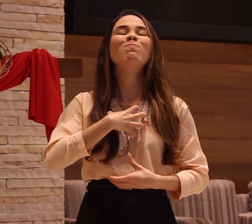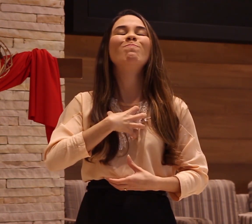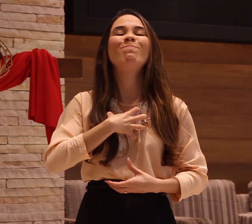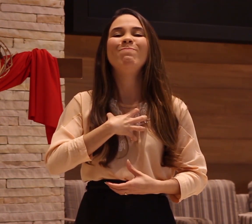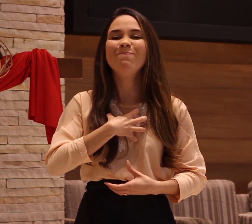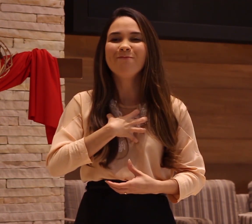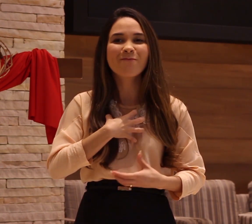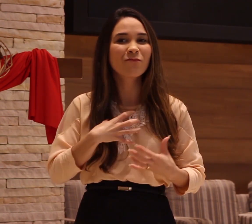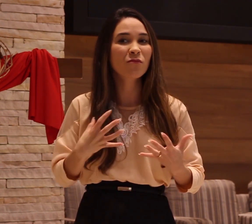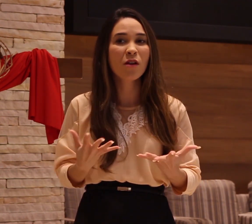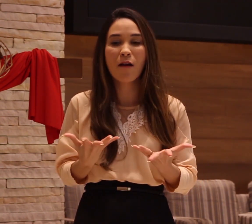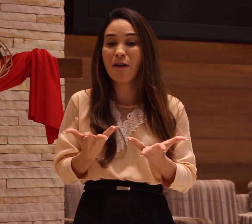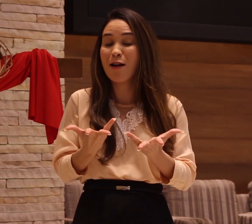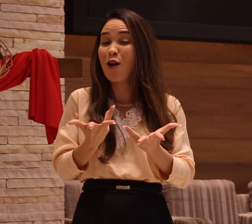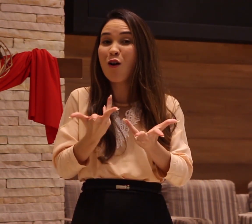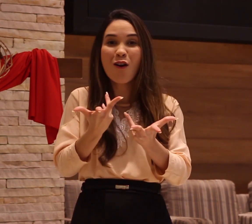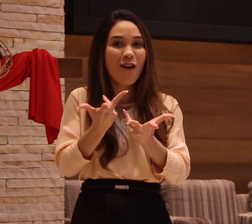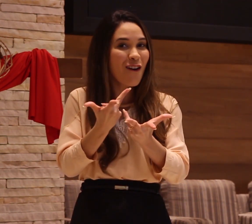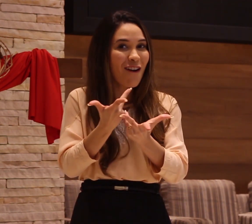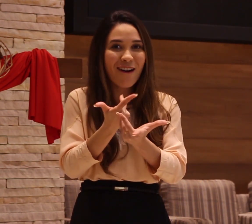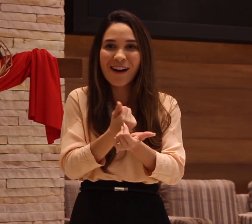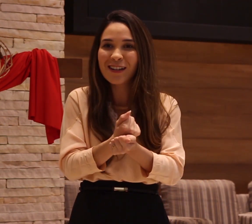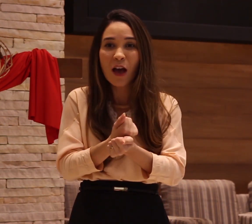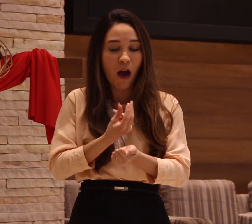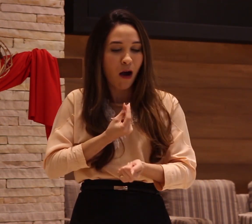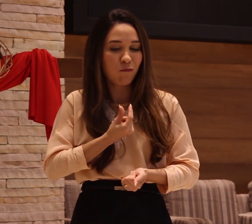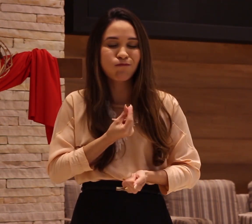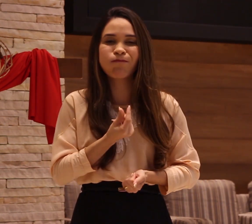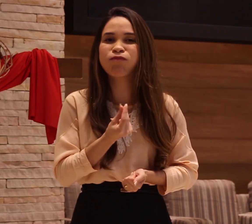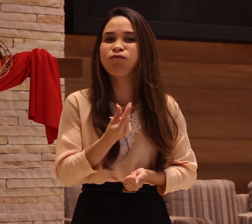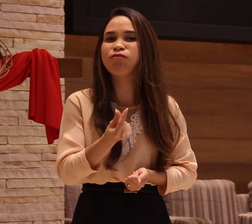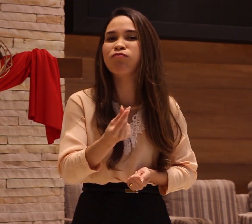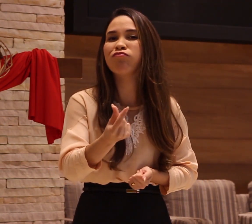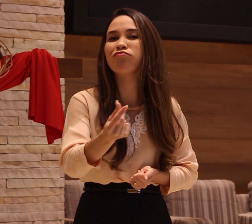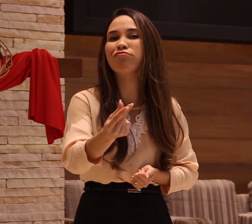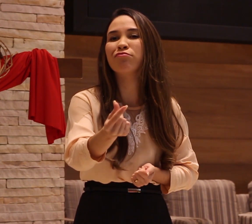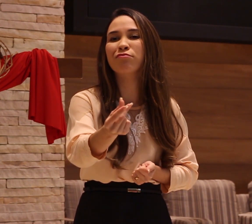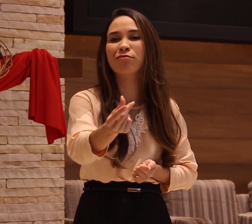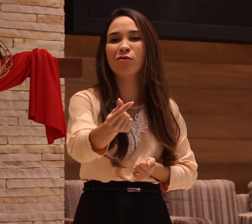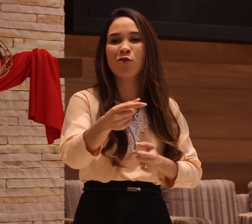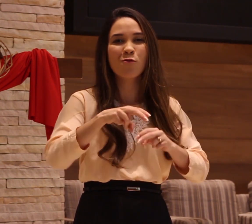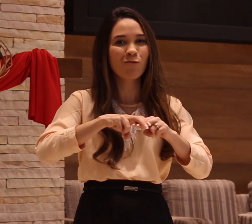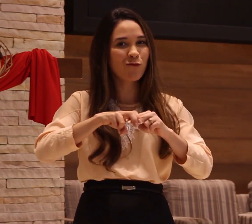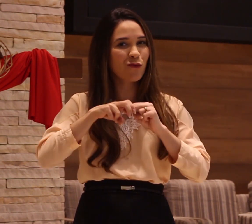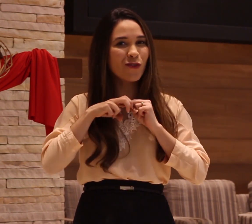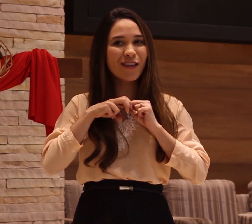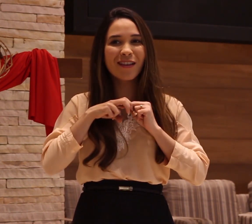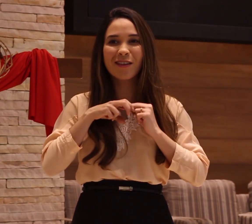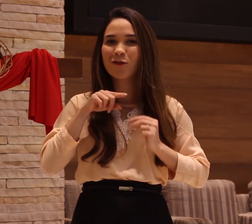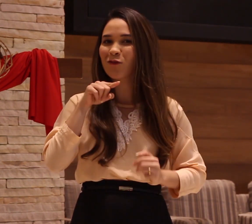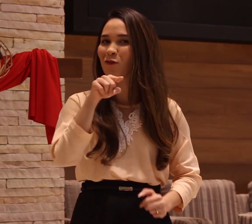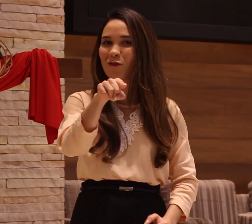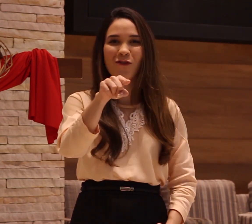mim, extravagante, infinito e é por Ti.